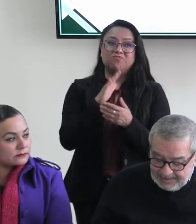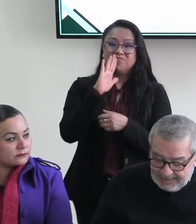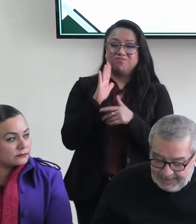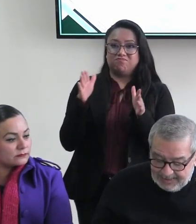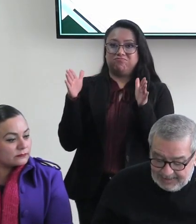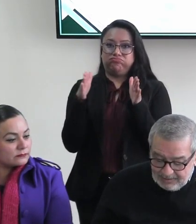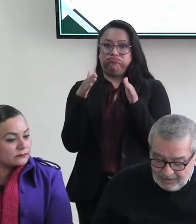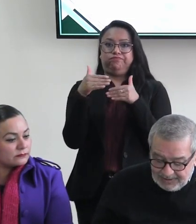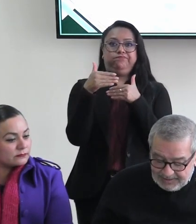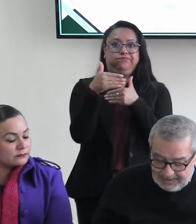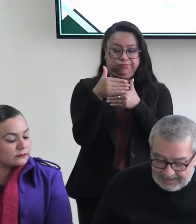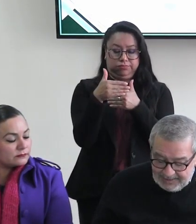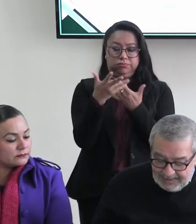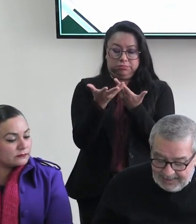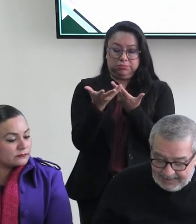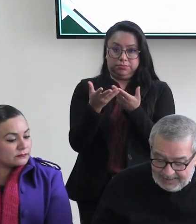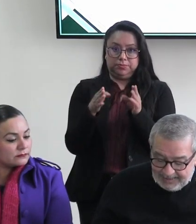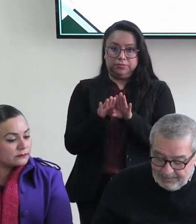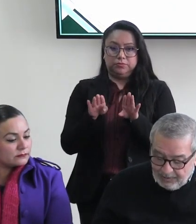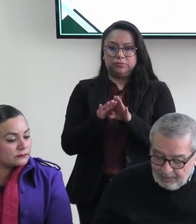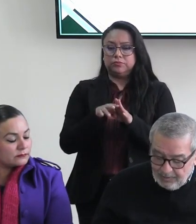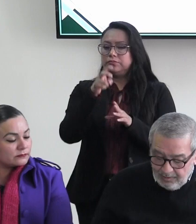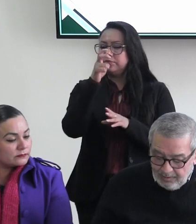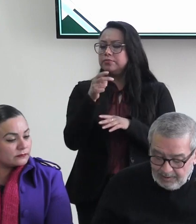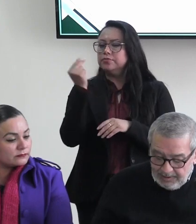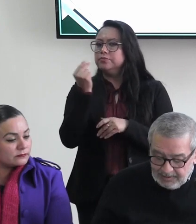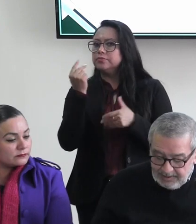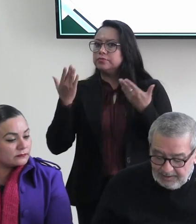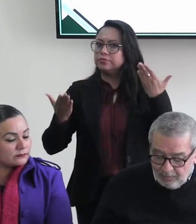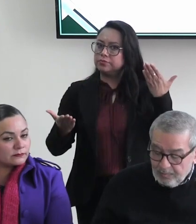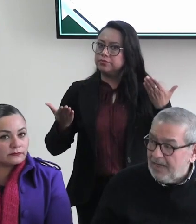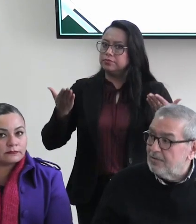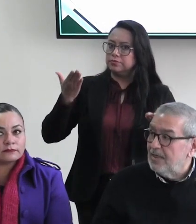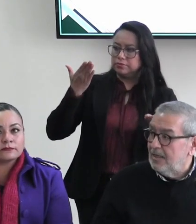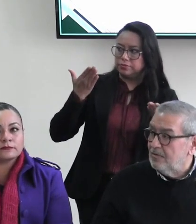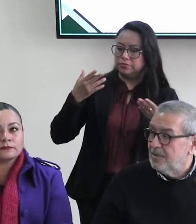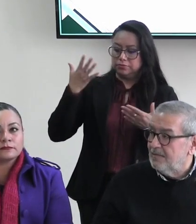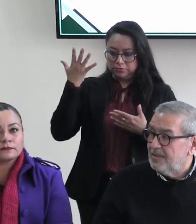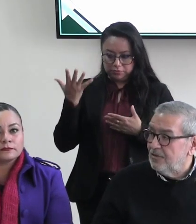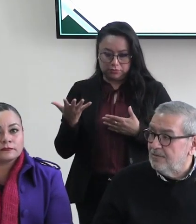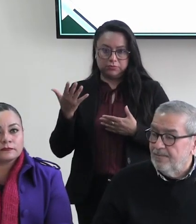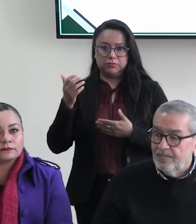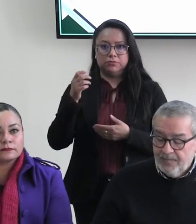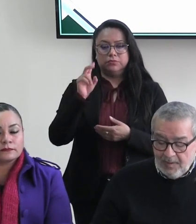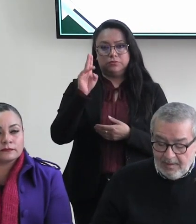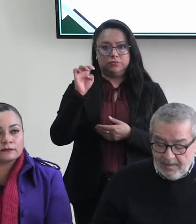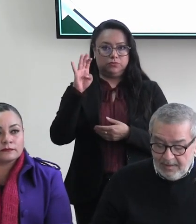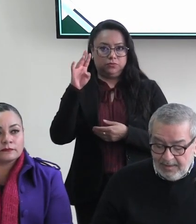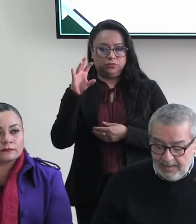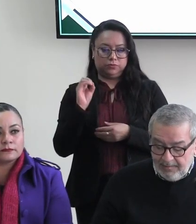Y entonces este equilibrio entre lo urbano y la conservación